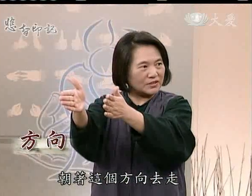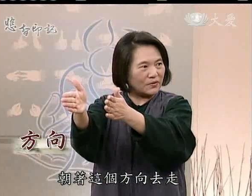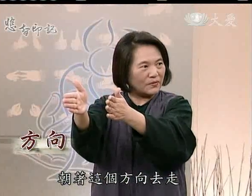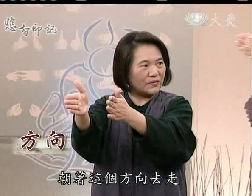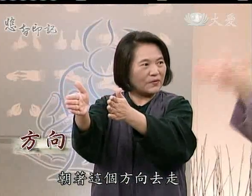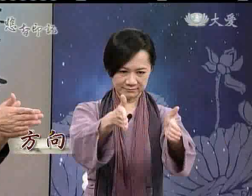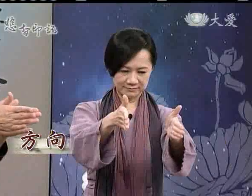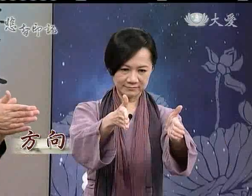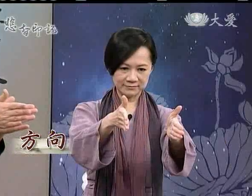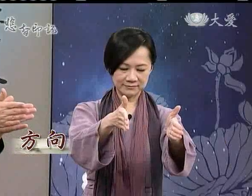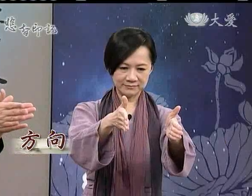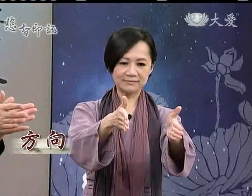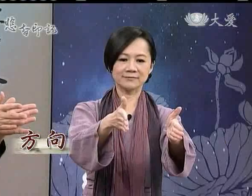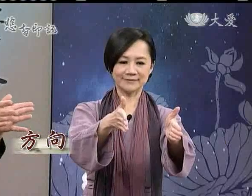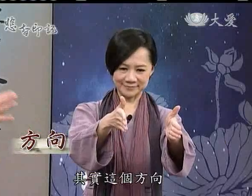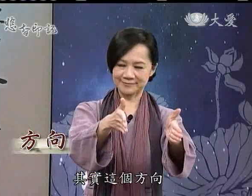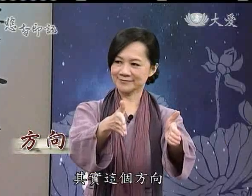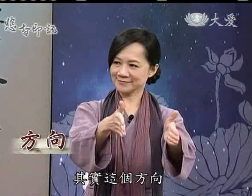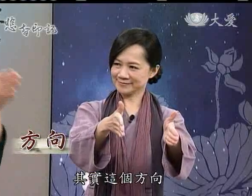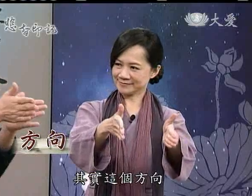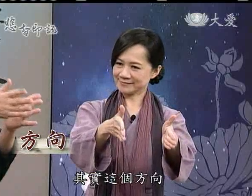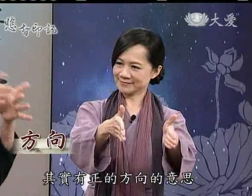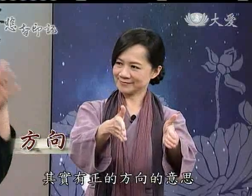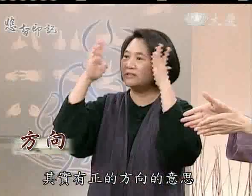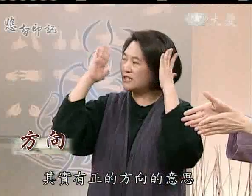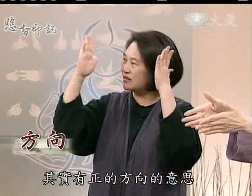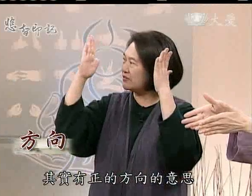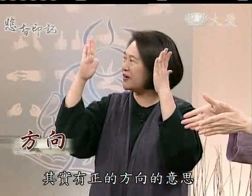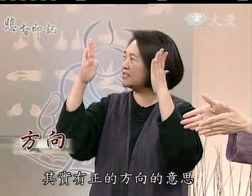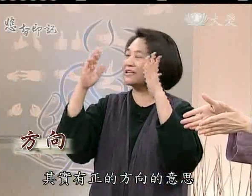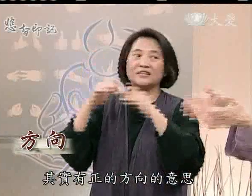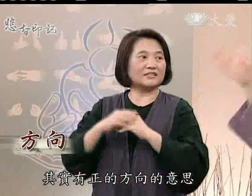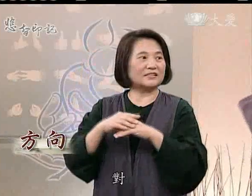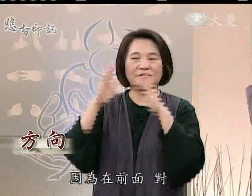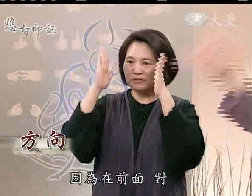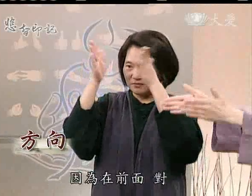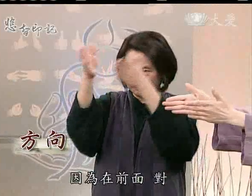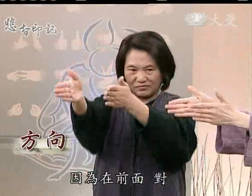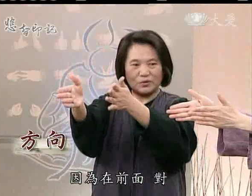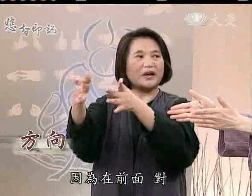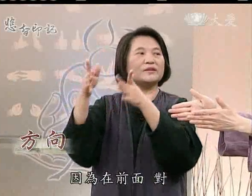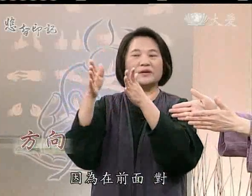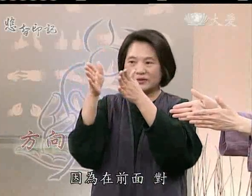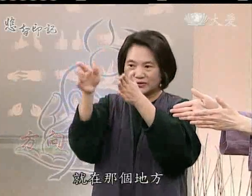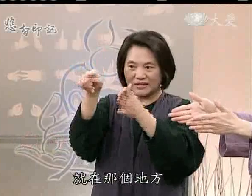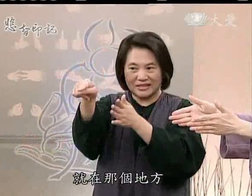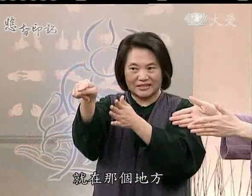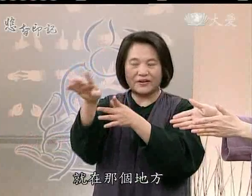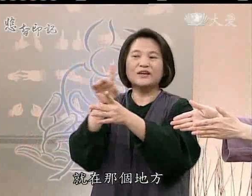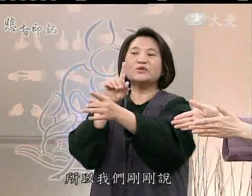走。其实这个方向其实也有正的方向的意思， 对，在前面嘛， 对对对，就在那个地方。所以